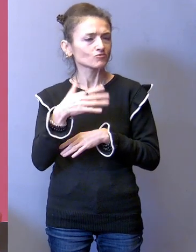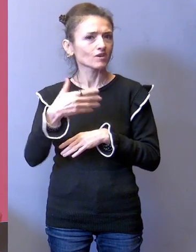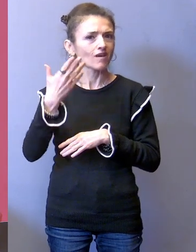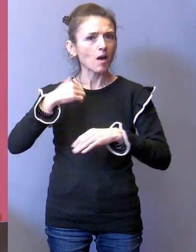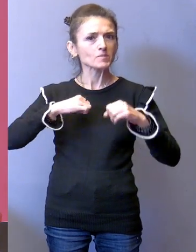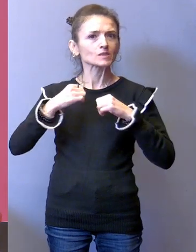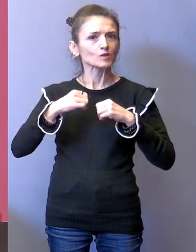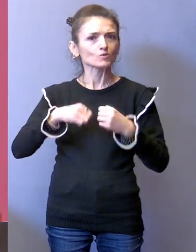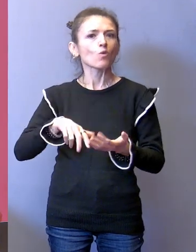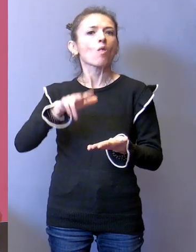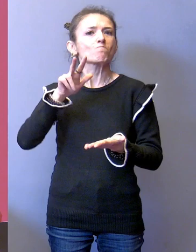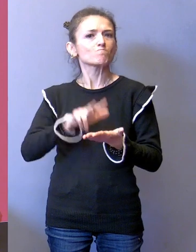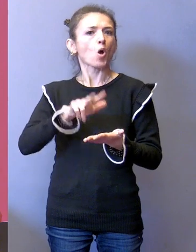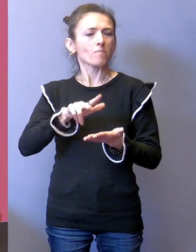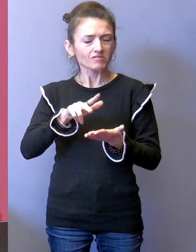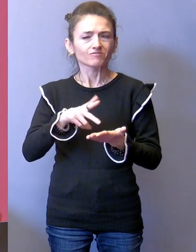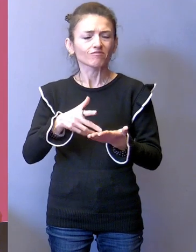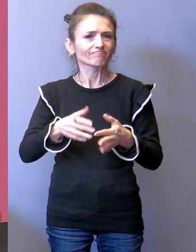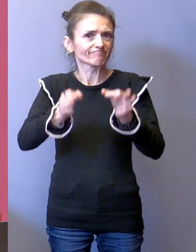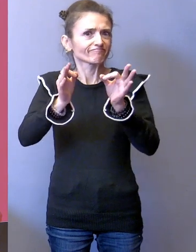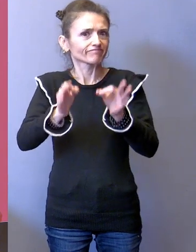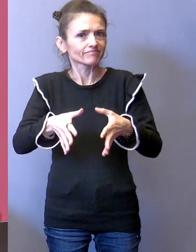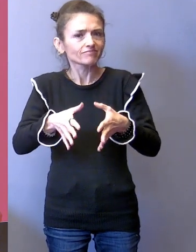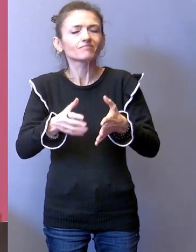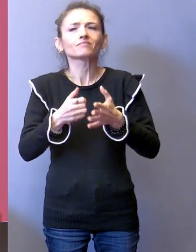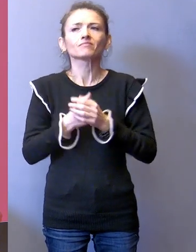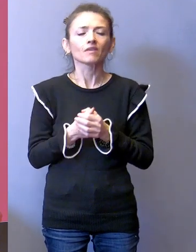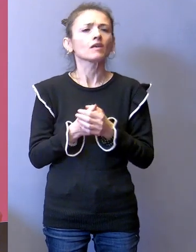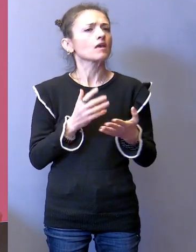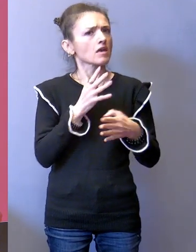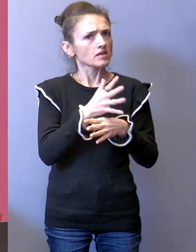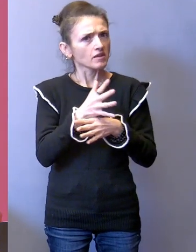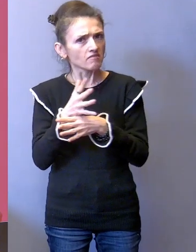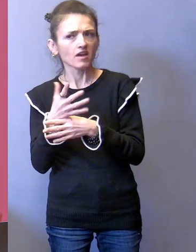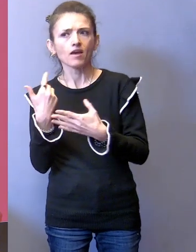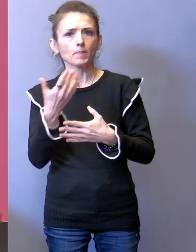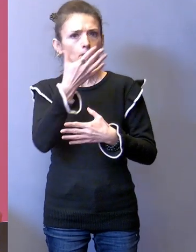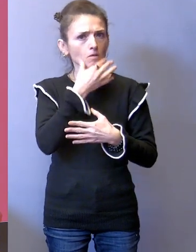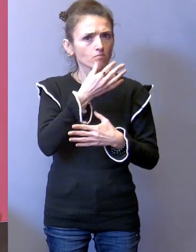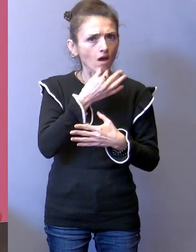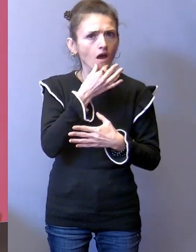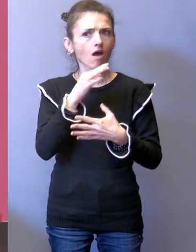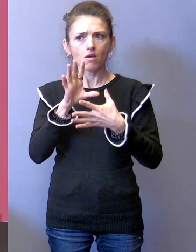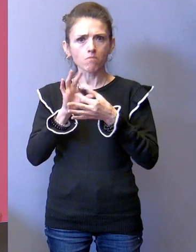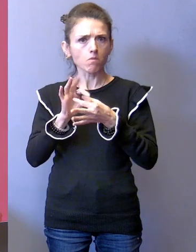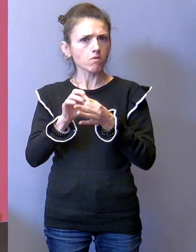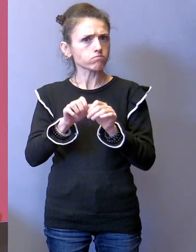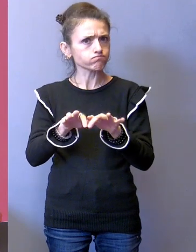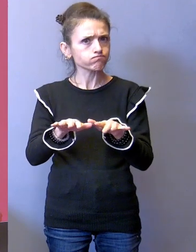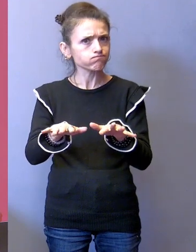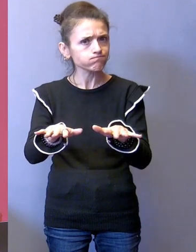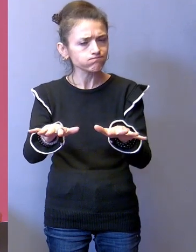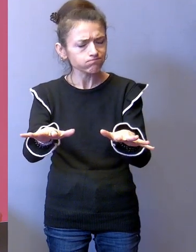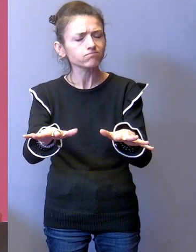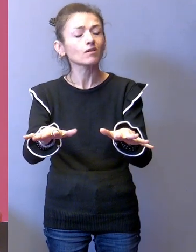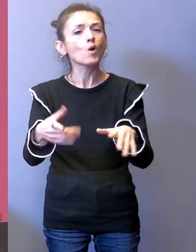il suo ultimo passaggio no portare bellezza perché il bello porta bello gli interventi ti Saranno saranno tanti saranno significativi Non